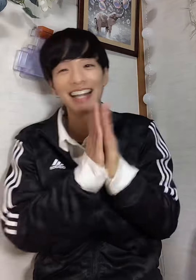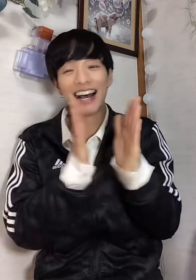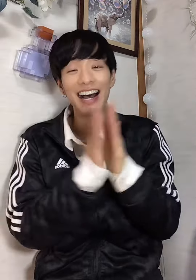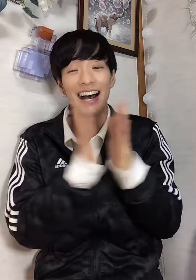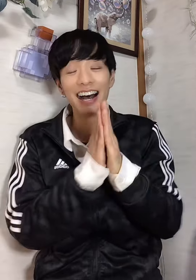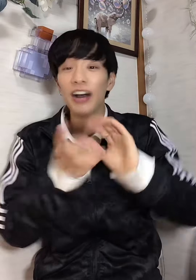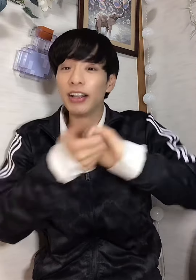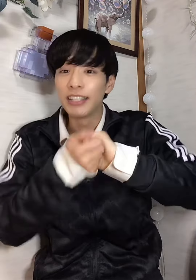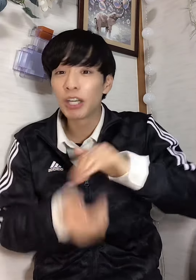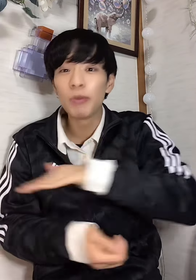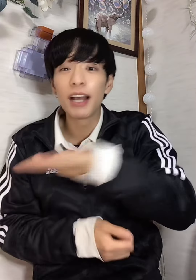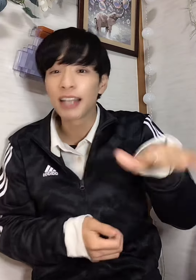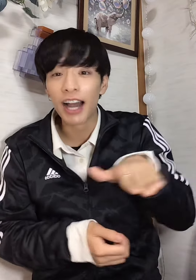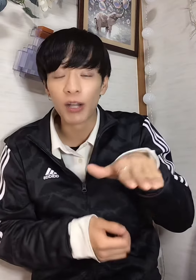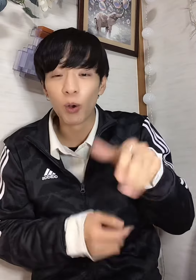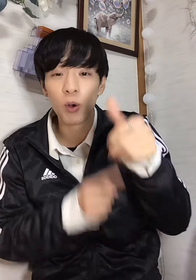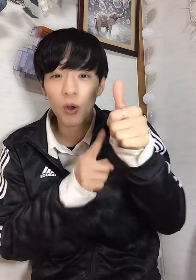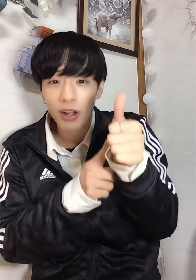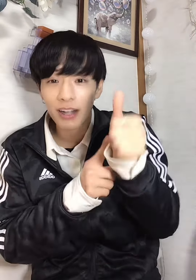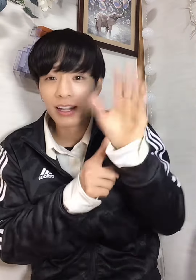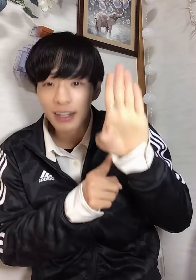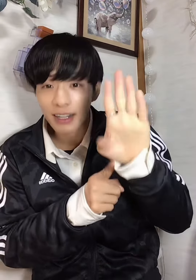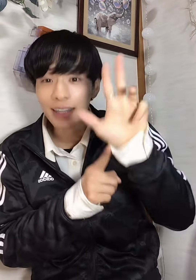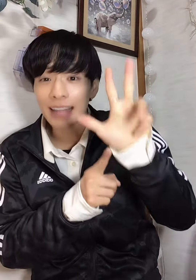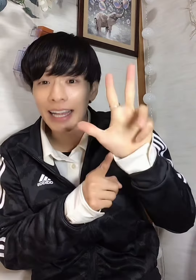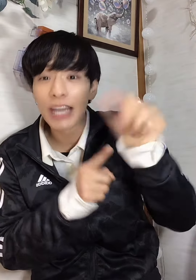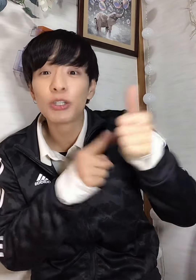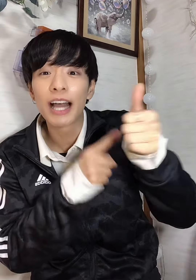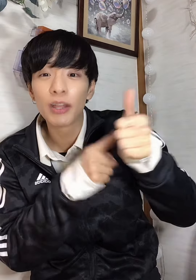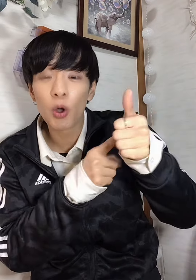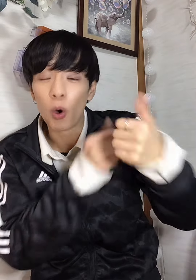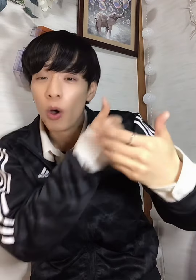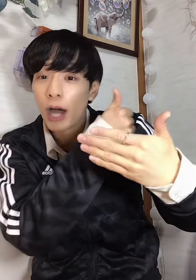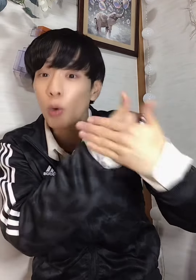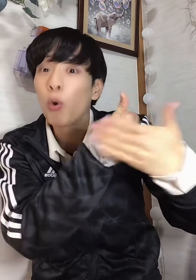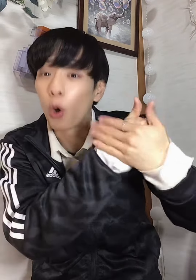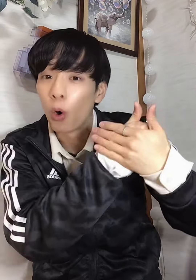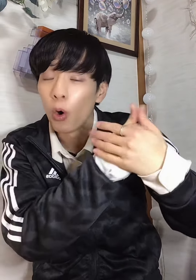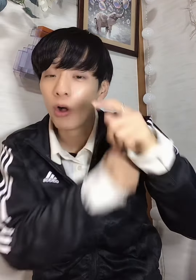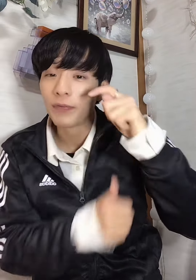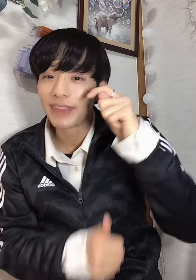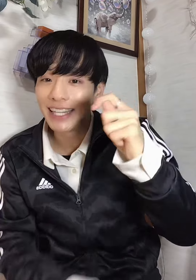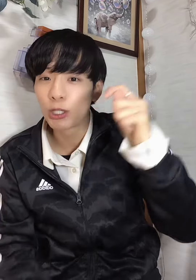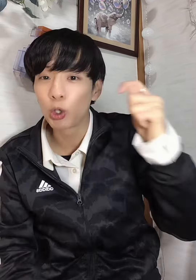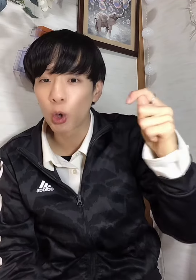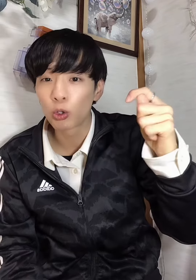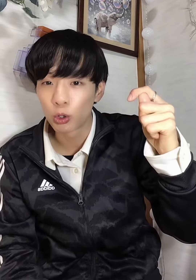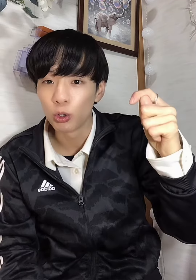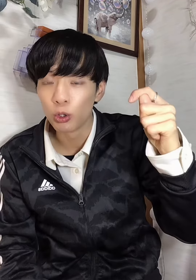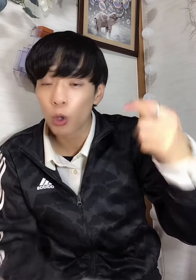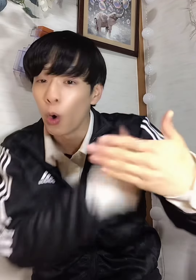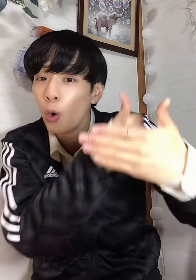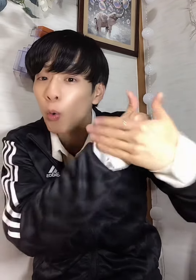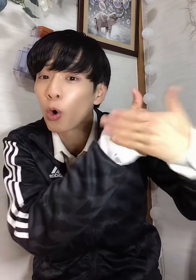した。ぜひ皆さん、たけるさんの、フォロー、TikTok のフォ